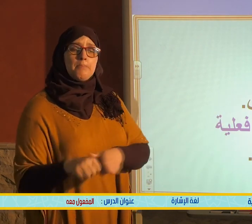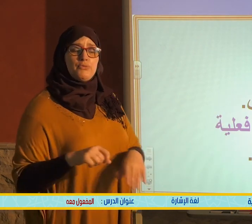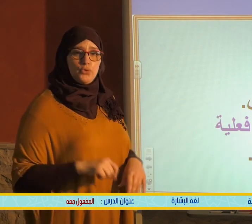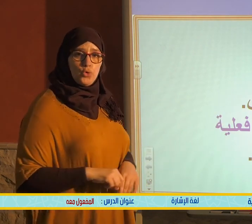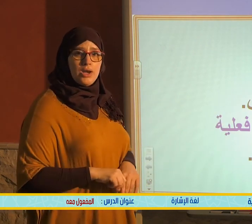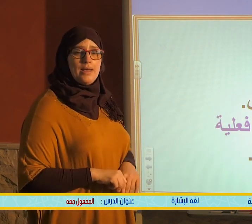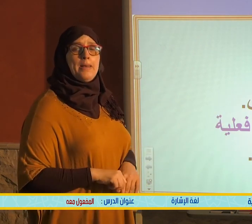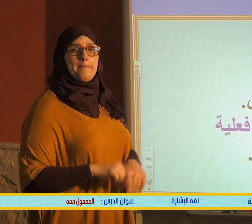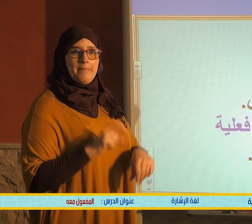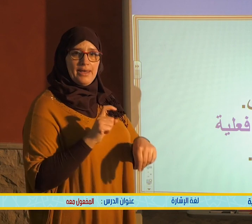مفعول معه.